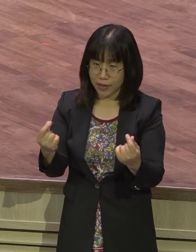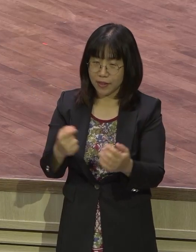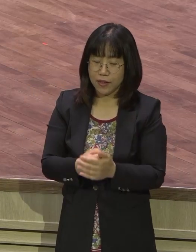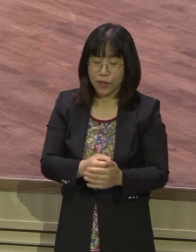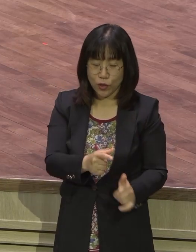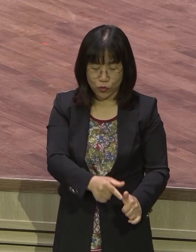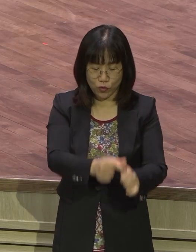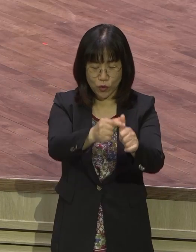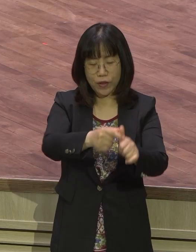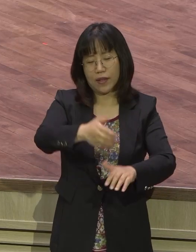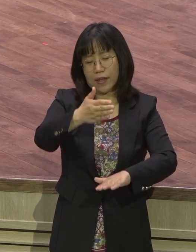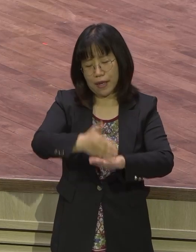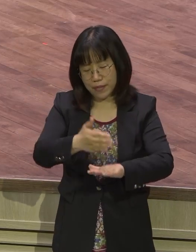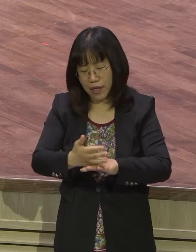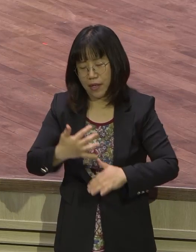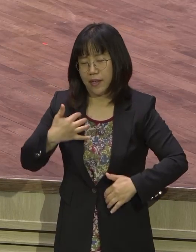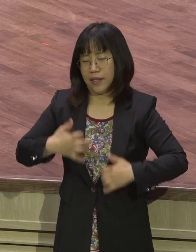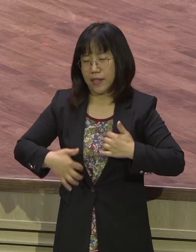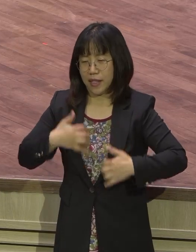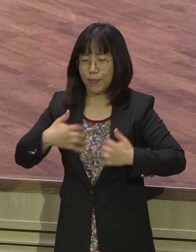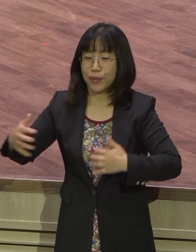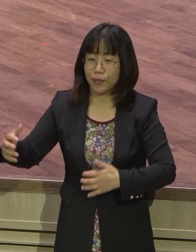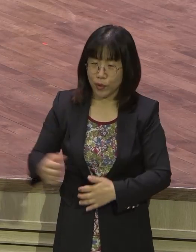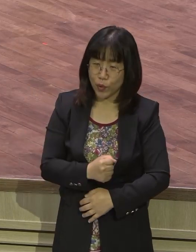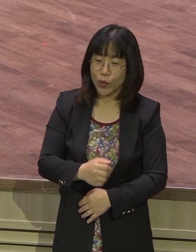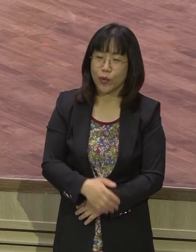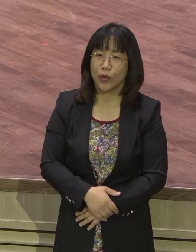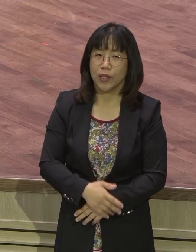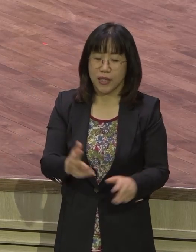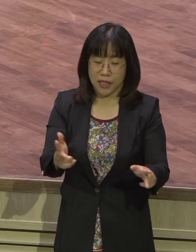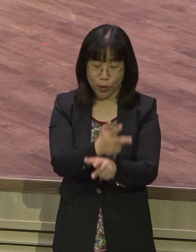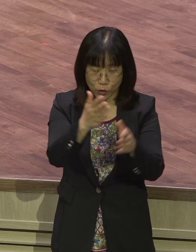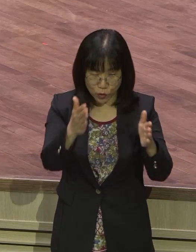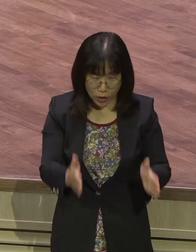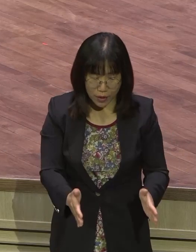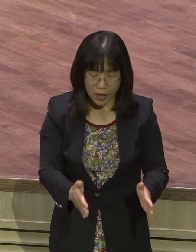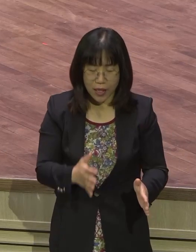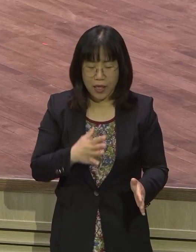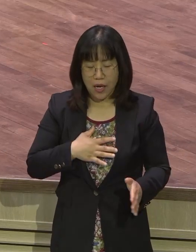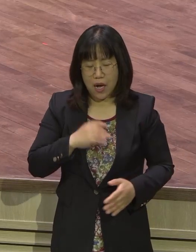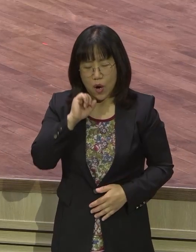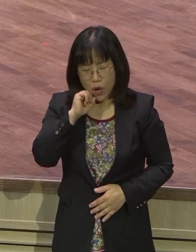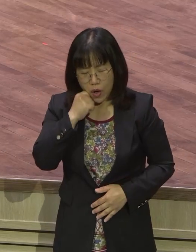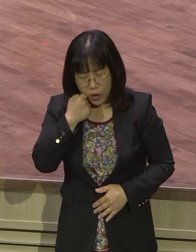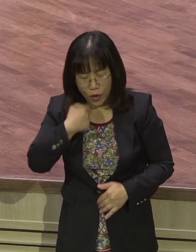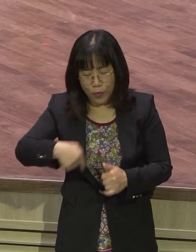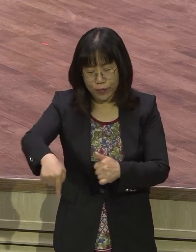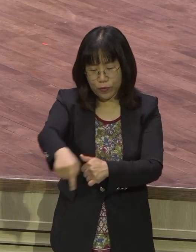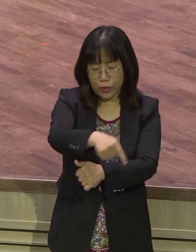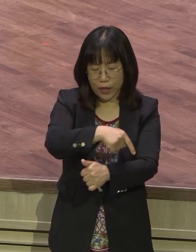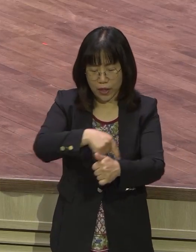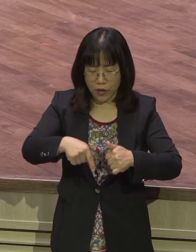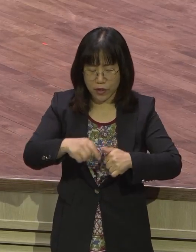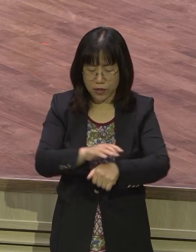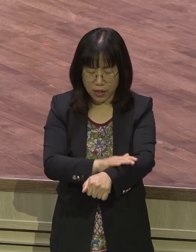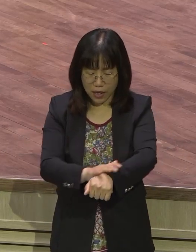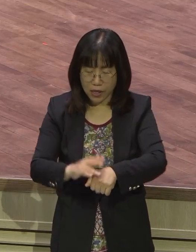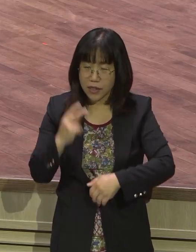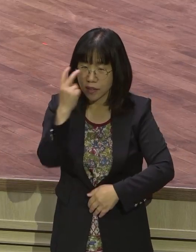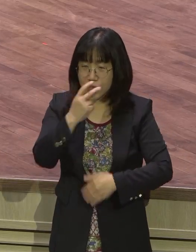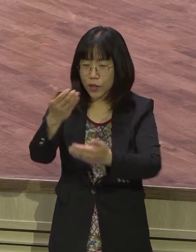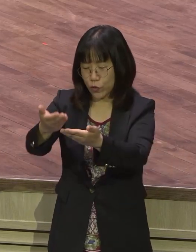감사함의 기복 나와야 돼요 감사합니다 하나님 이번 한 주간 또 이렇게 여러 가지 어려움 중에 또 지켜주신 거 감사합니다